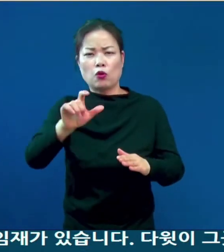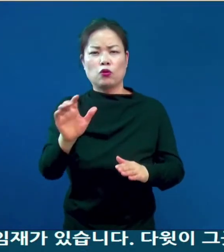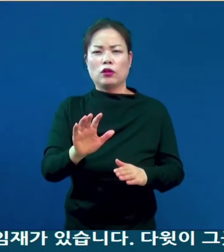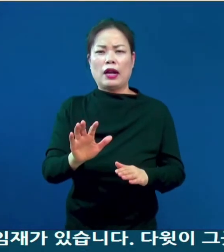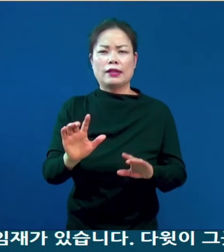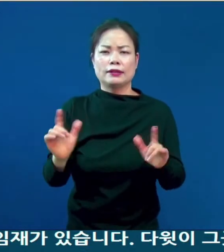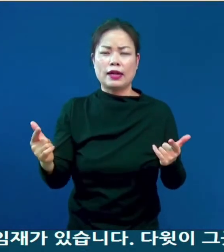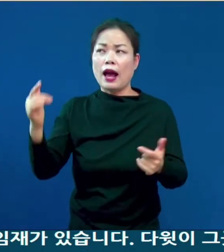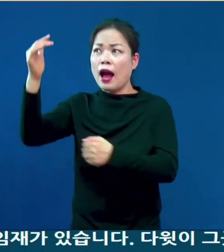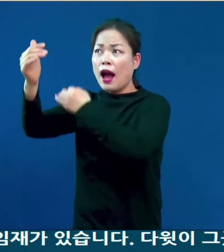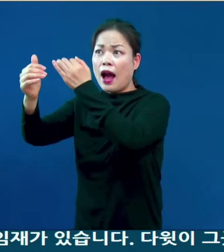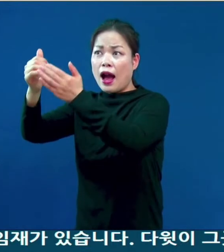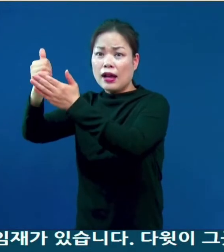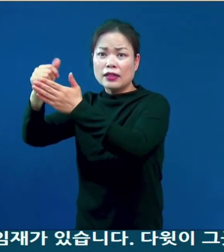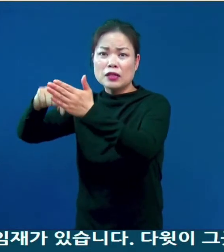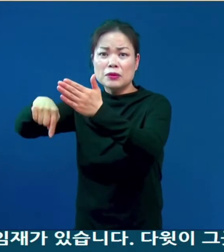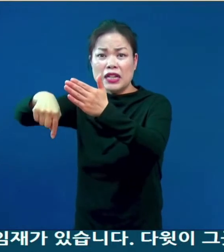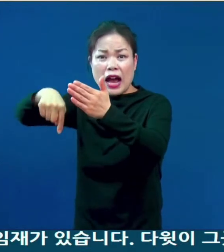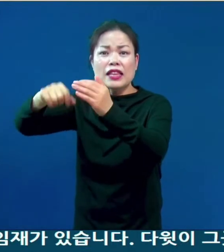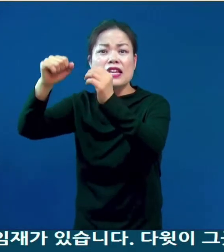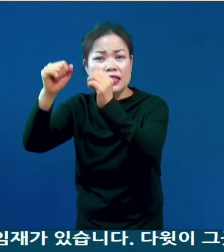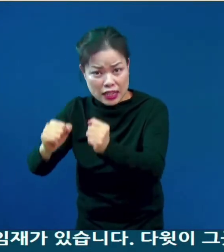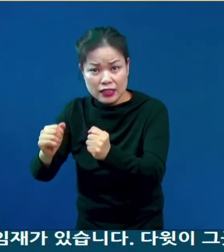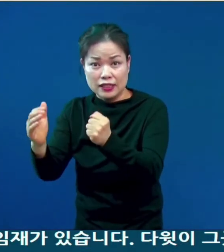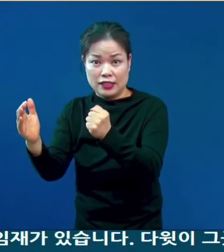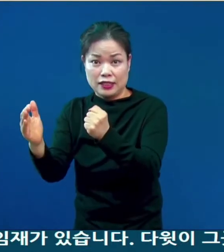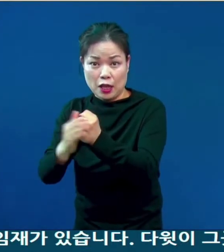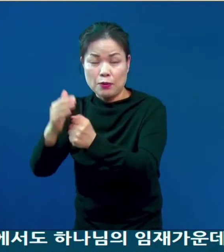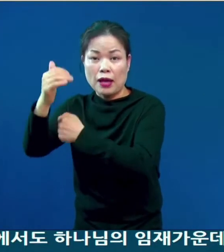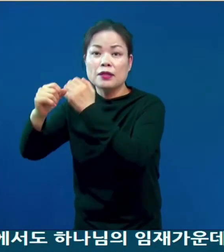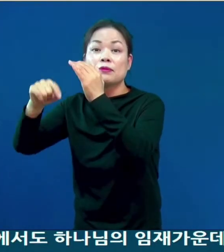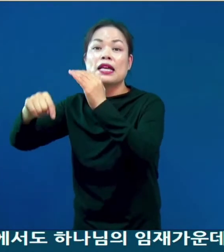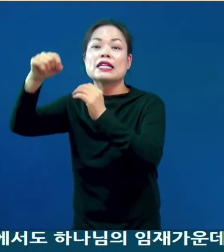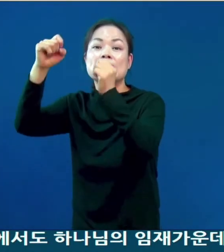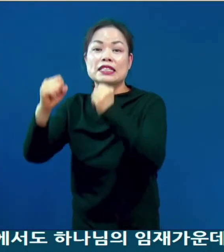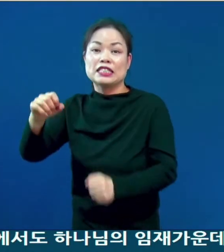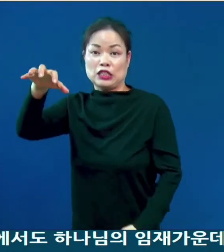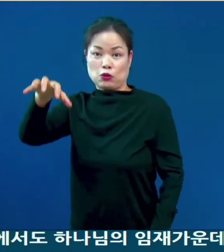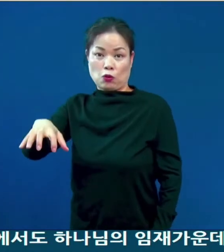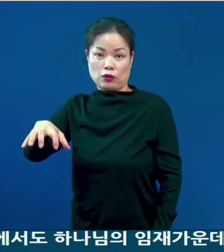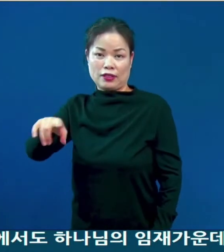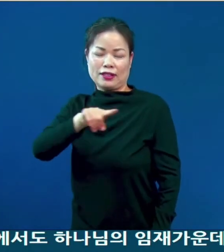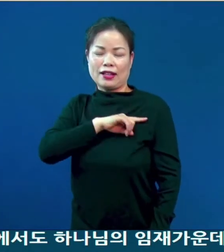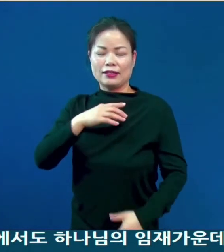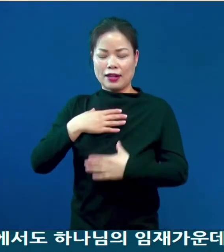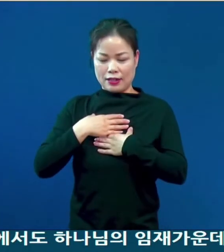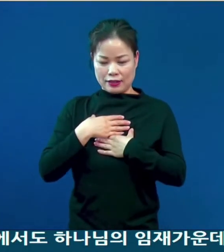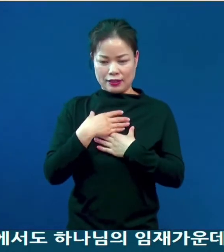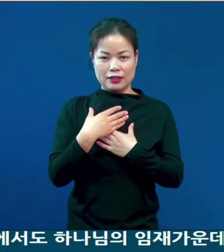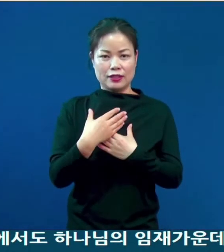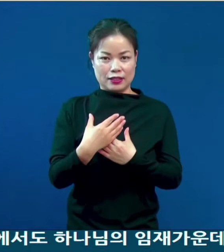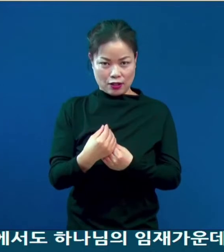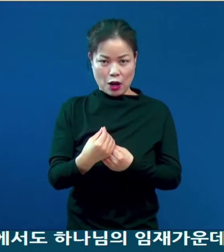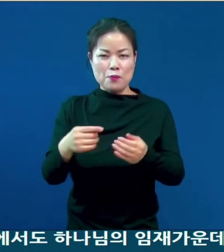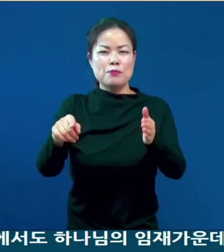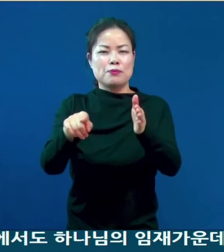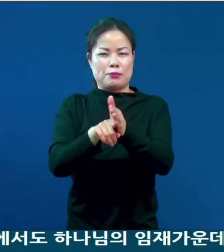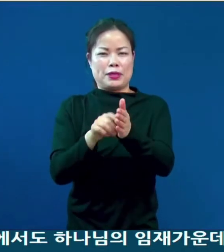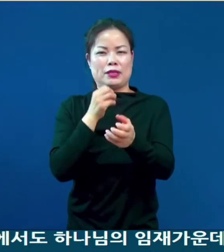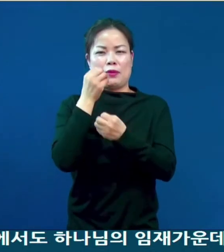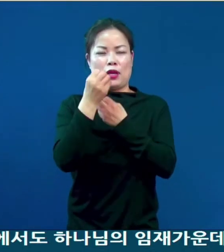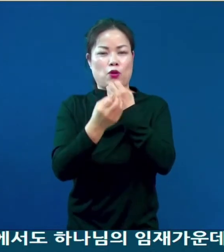아니라 하나님이 거기 계시기 때문에 하나님이 계신 곳이 가장 안전한 곳이라고 하는 이 믿음의